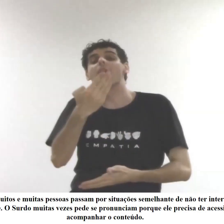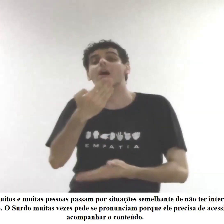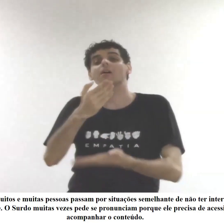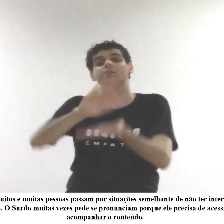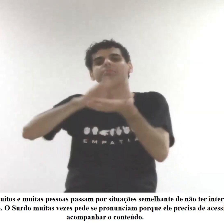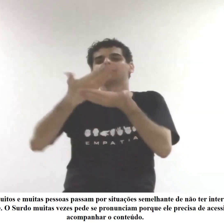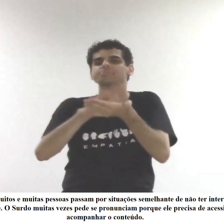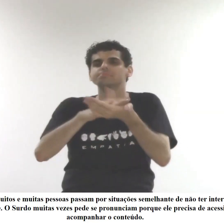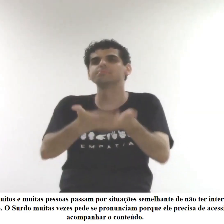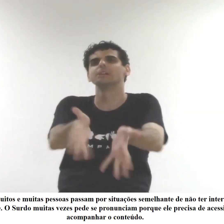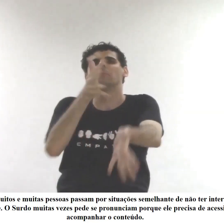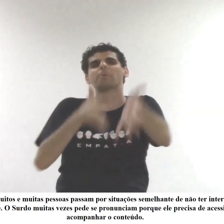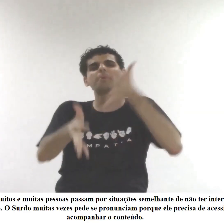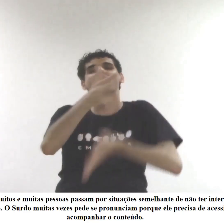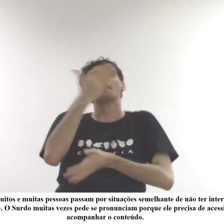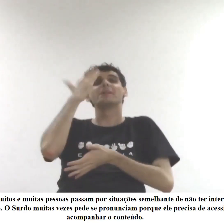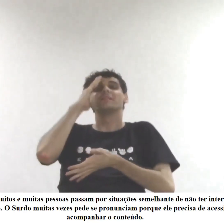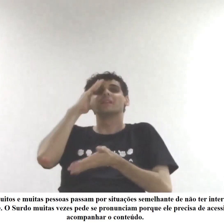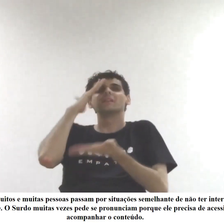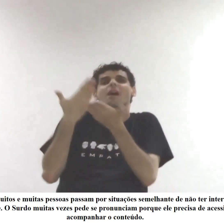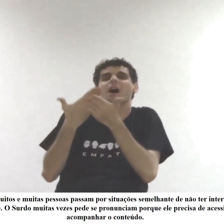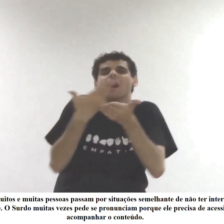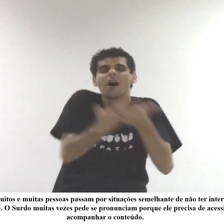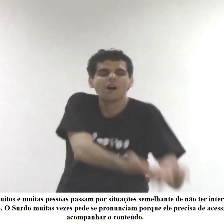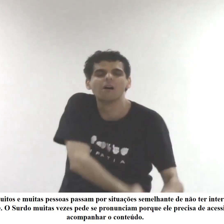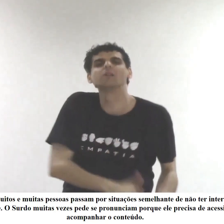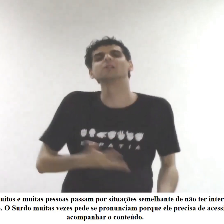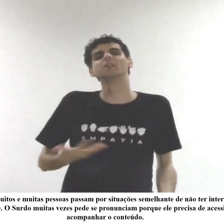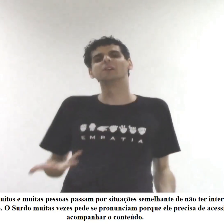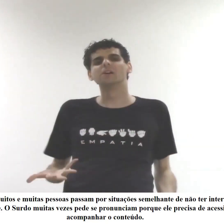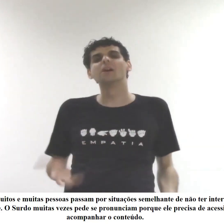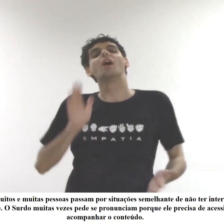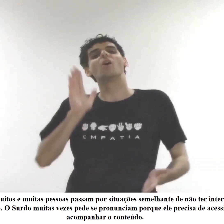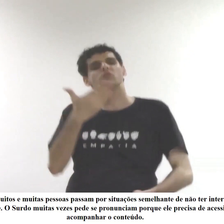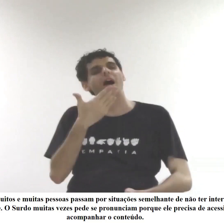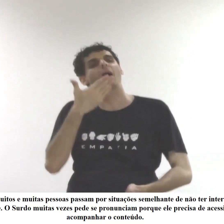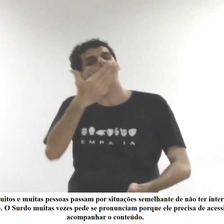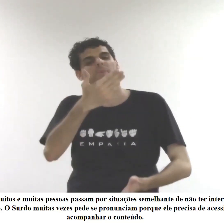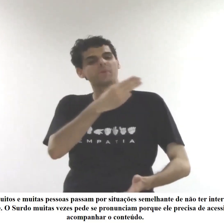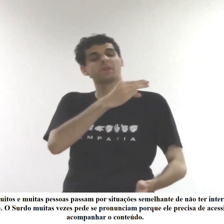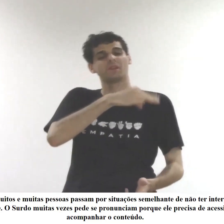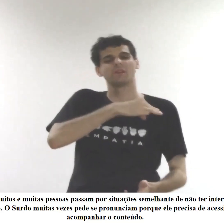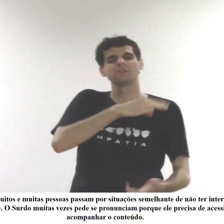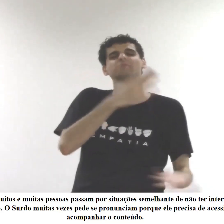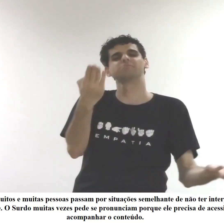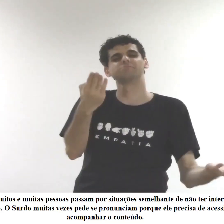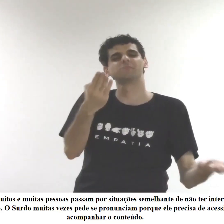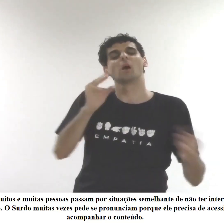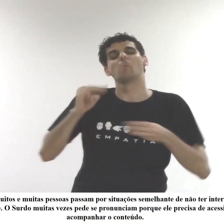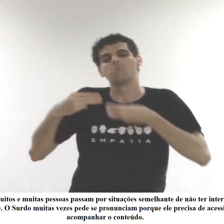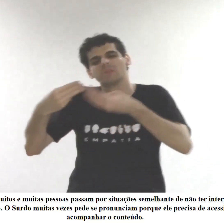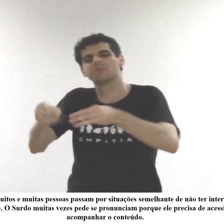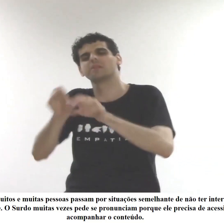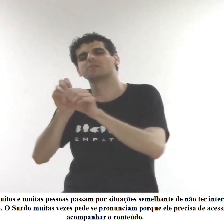O surdo muitas vezes ele pede, ele se pronuncia porque ele precisa da acessibilidade para acompanhar o